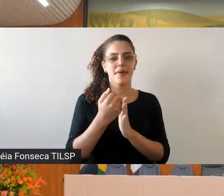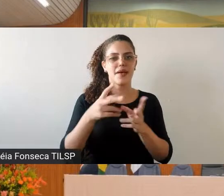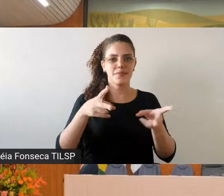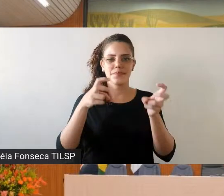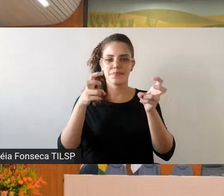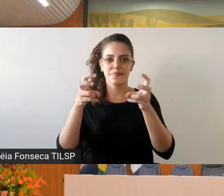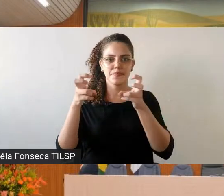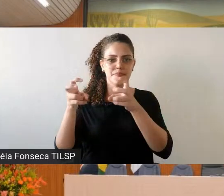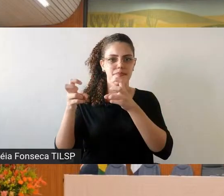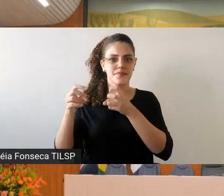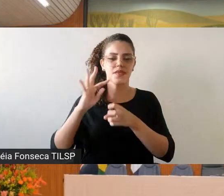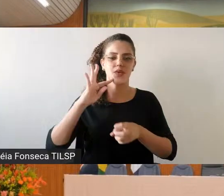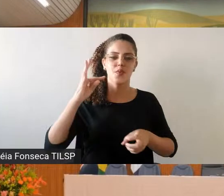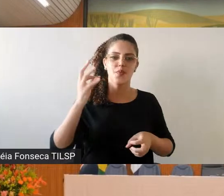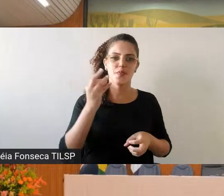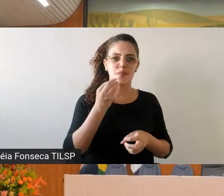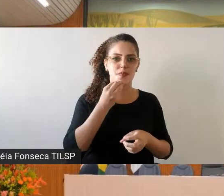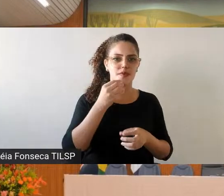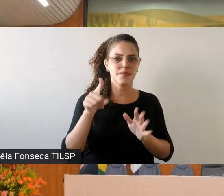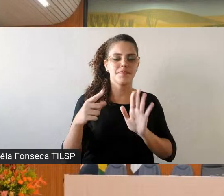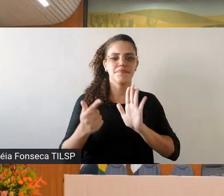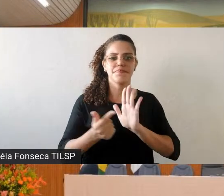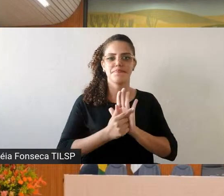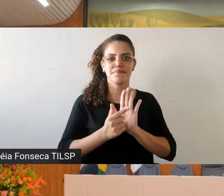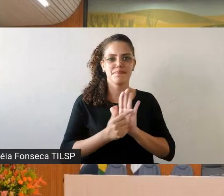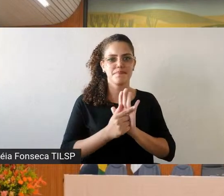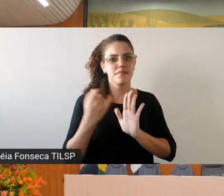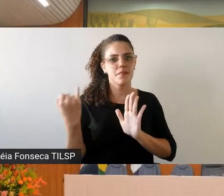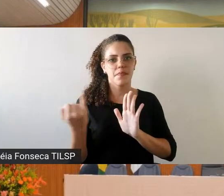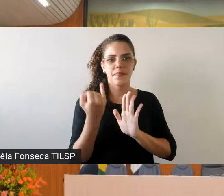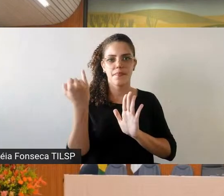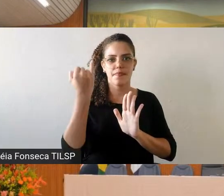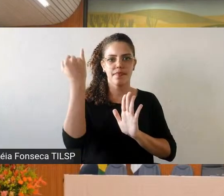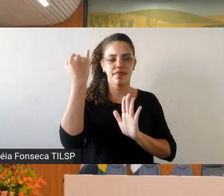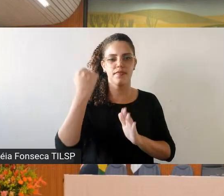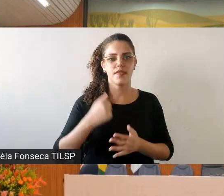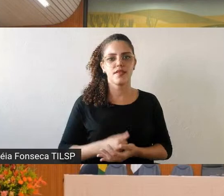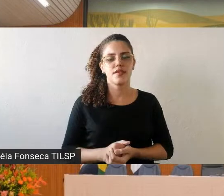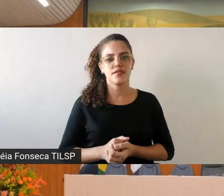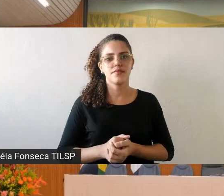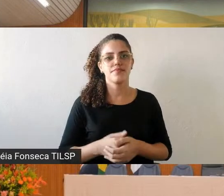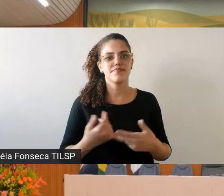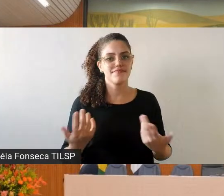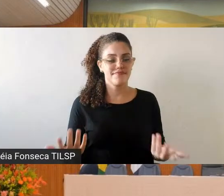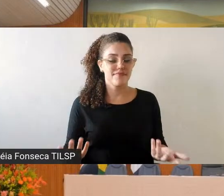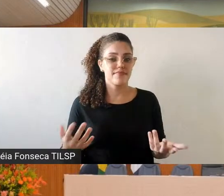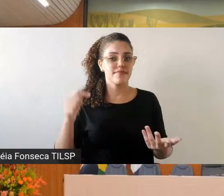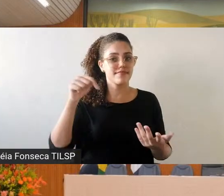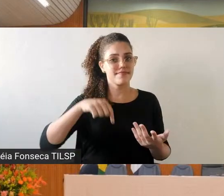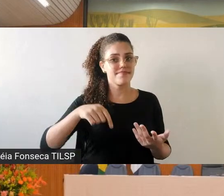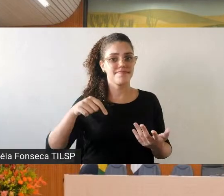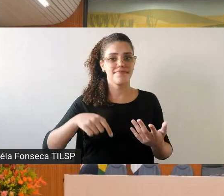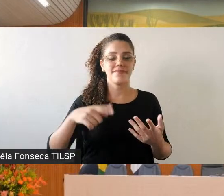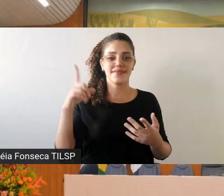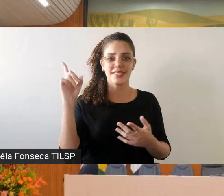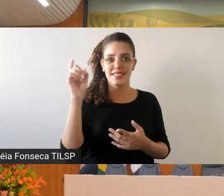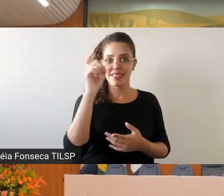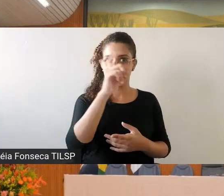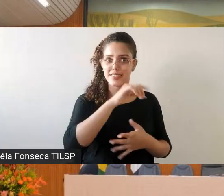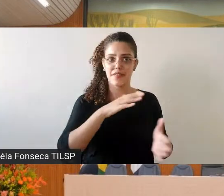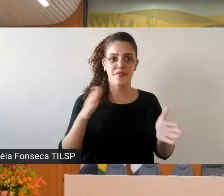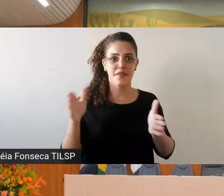produzido pelas instituições de ensino superior, que, inclusive, diante de uma crise tão grande, nós estamos podendo